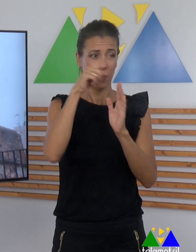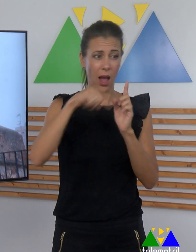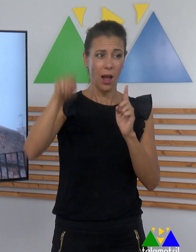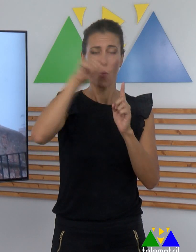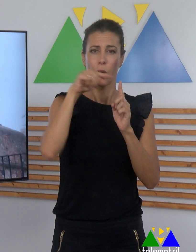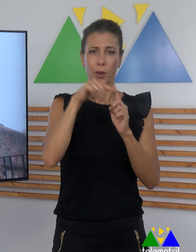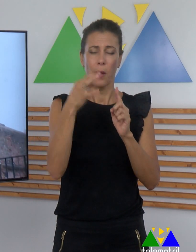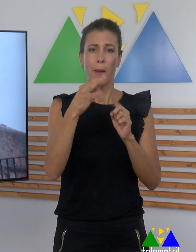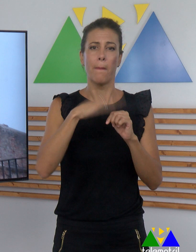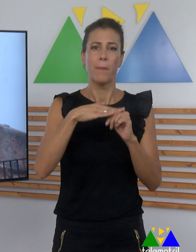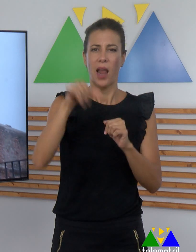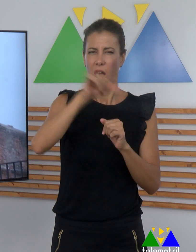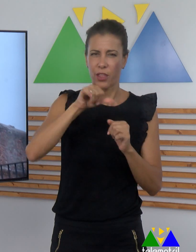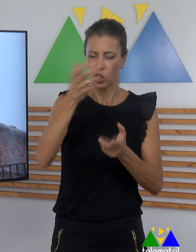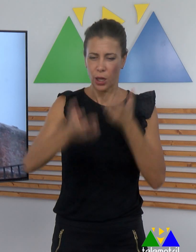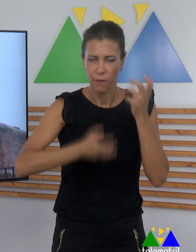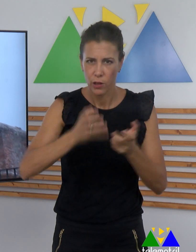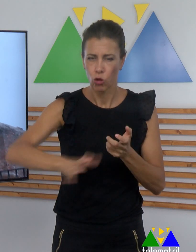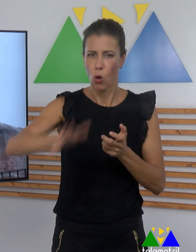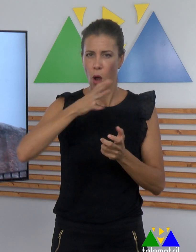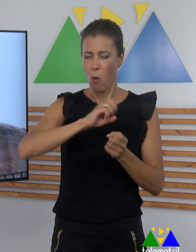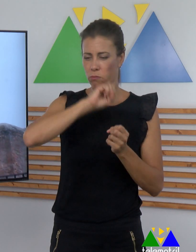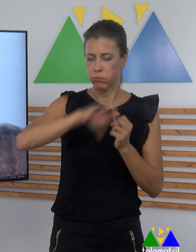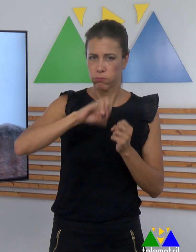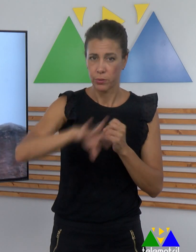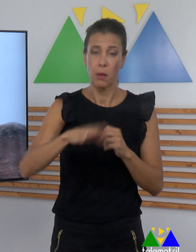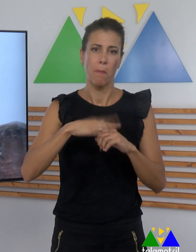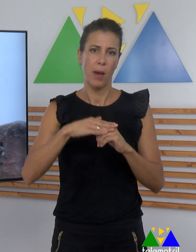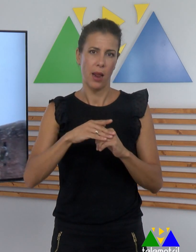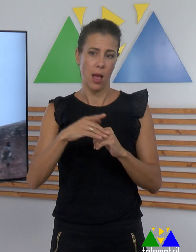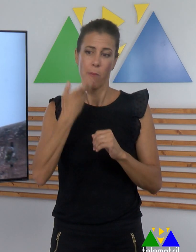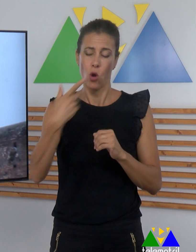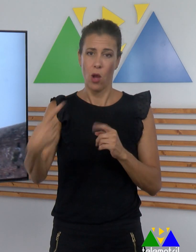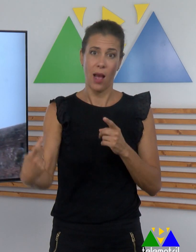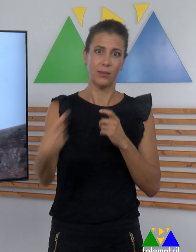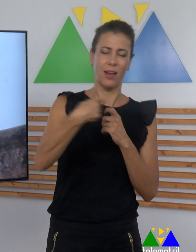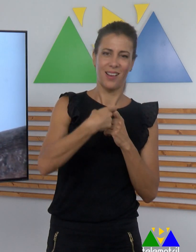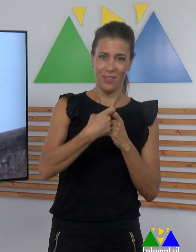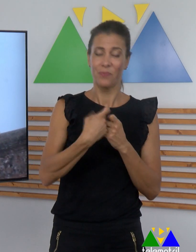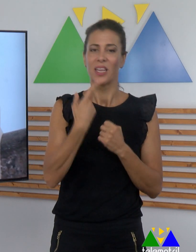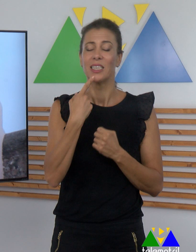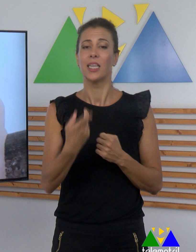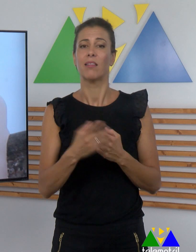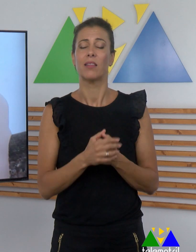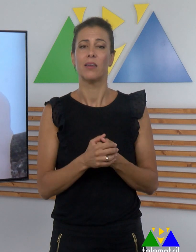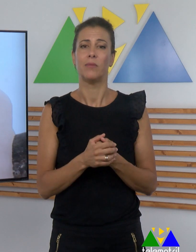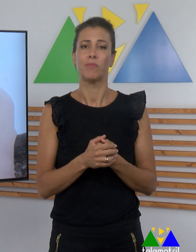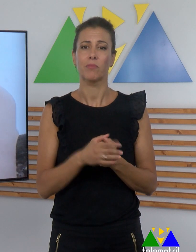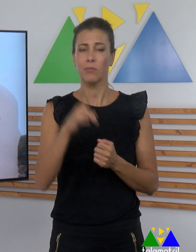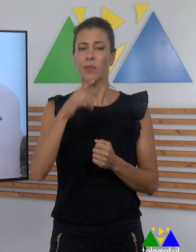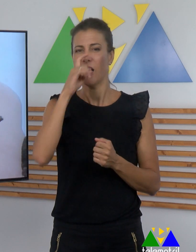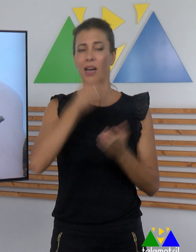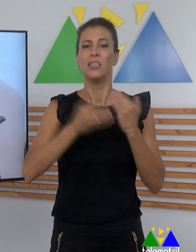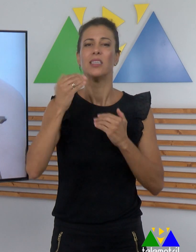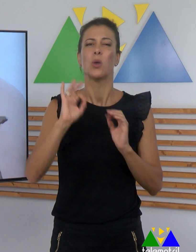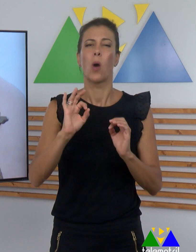piedra o aceite hirviendo o agua hirviendo a los atacantes. Sí, en la bóveda prácticamente. Decían que era la antigua puerta